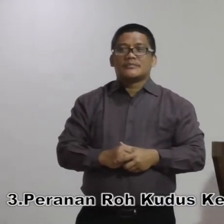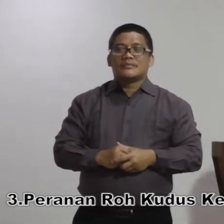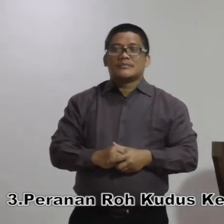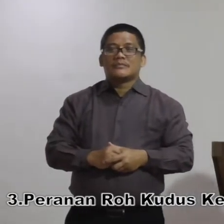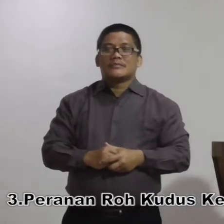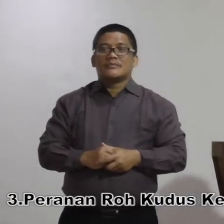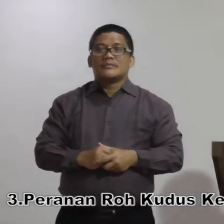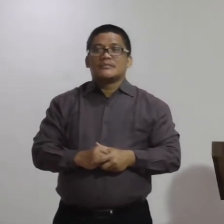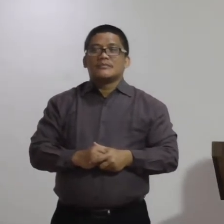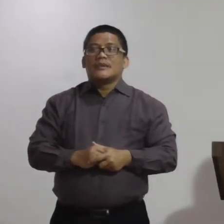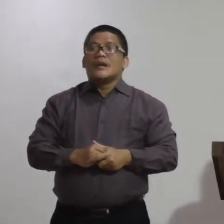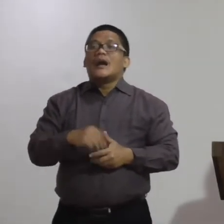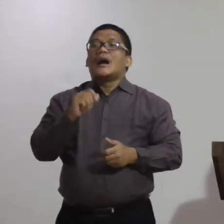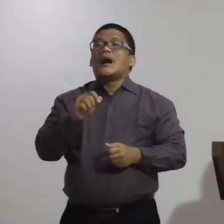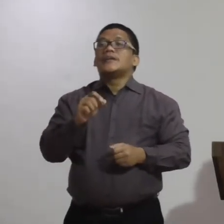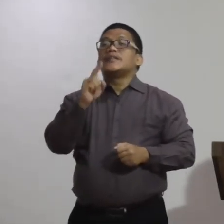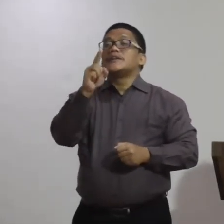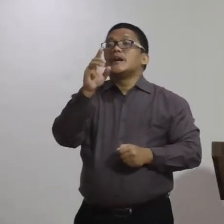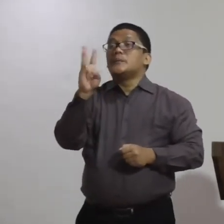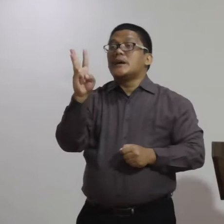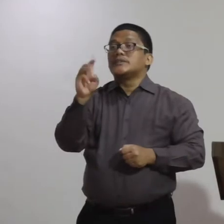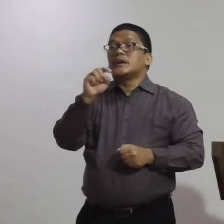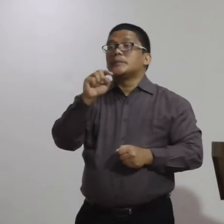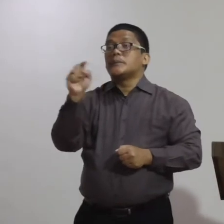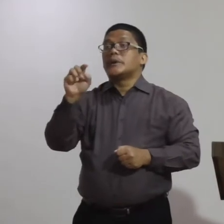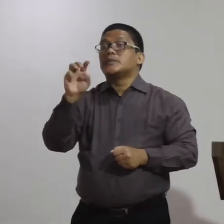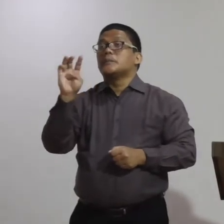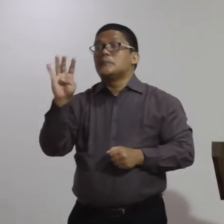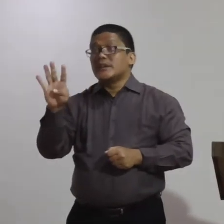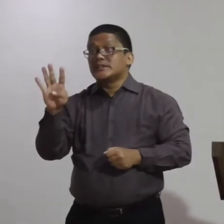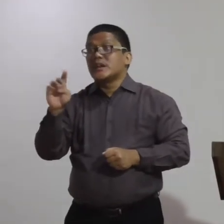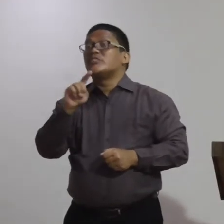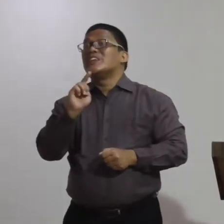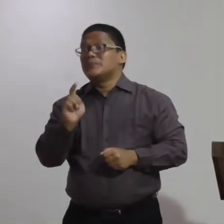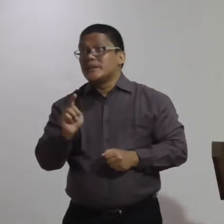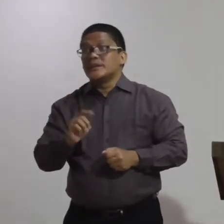Dikatakan di ayat yang ke-13 sampai 14, ya, saya akan bacakan.